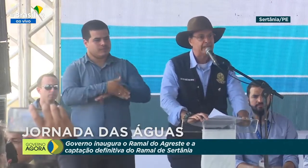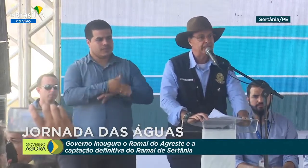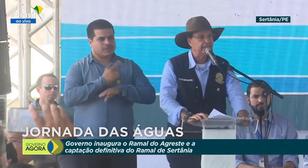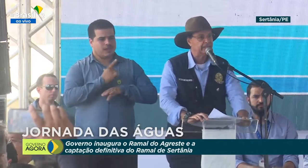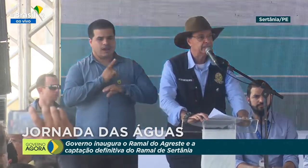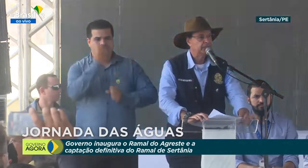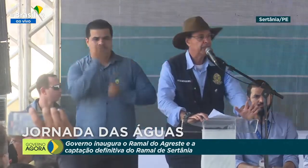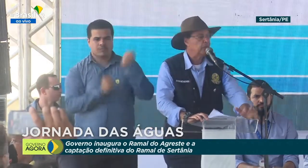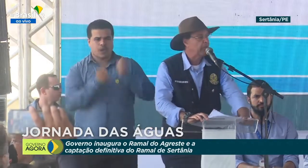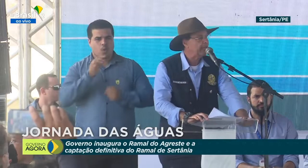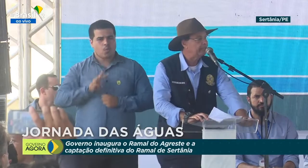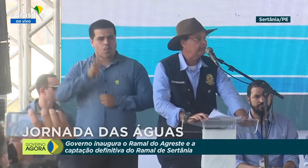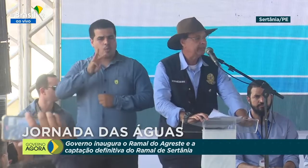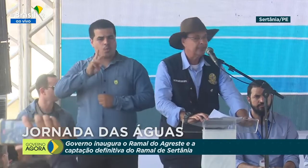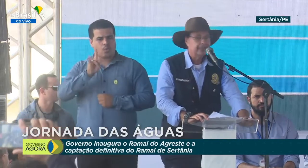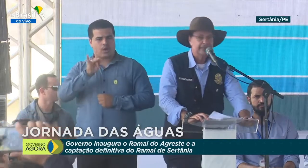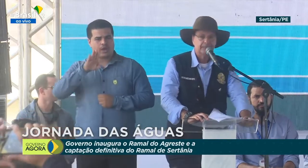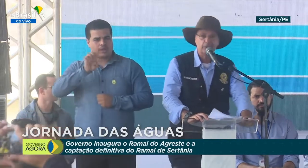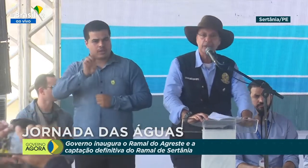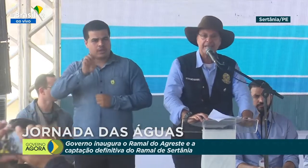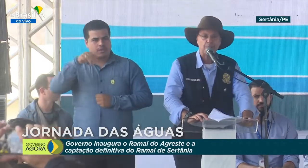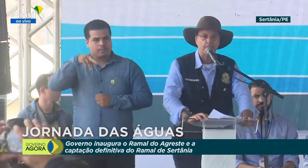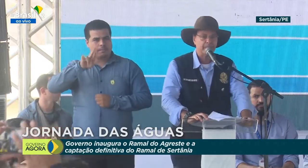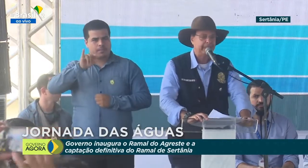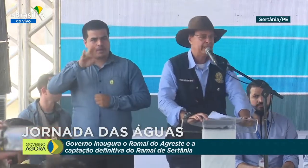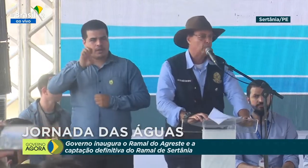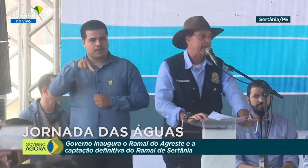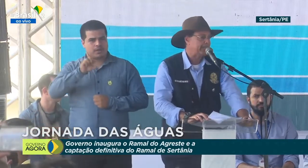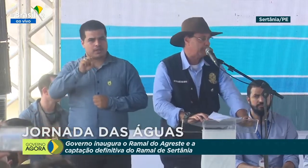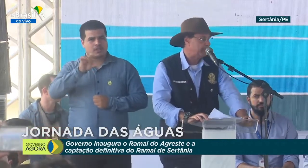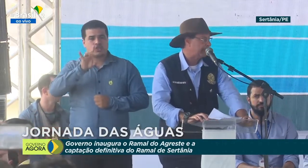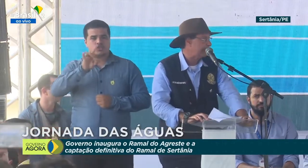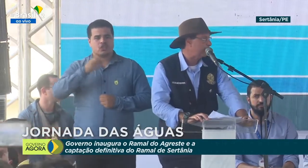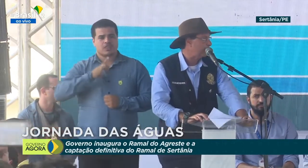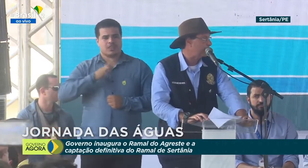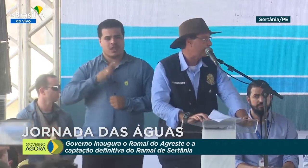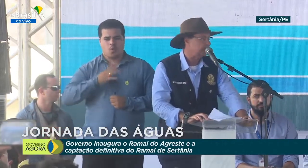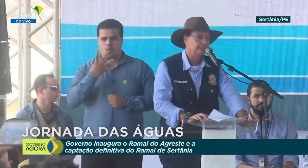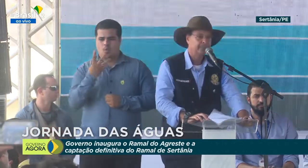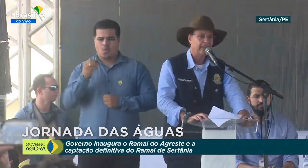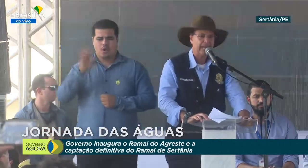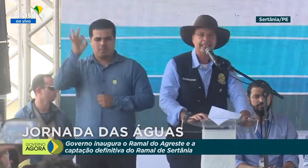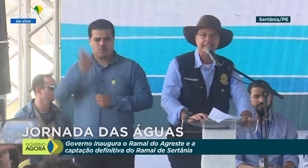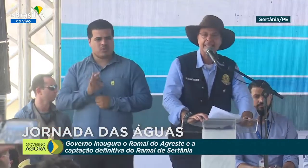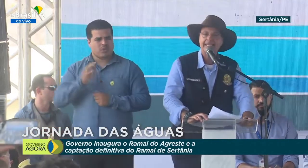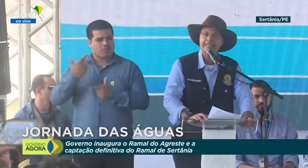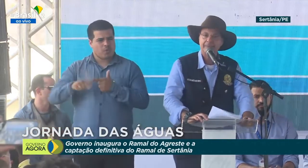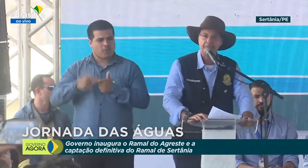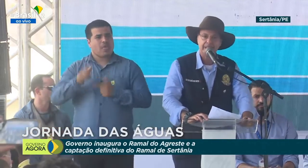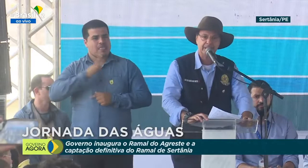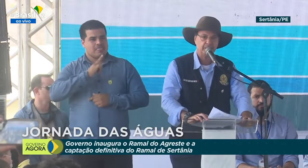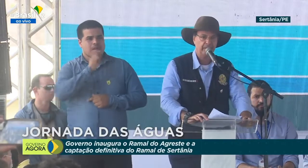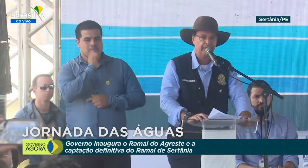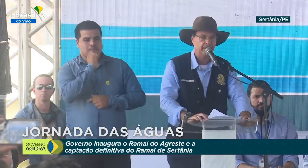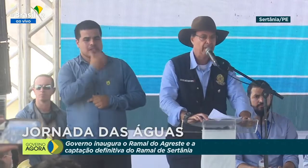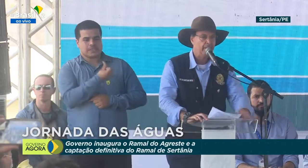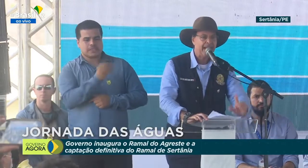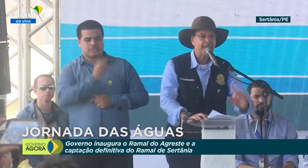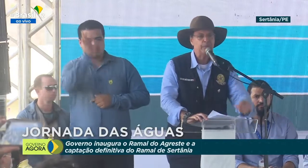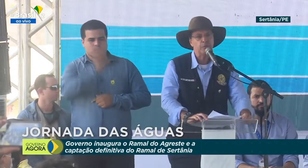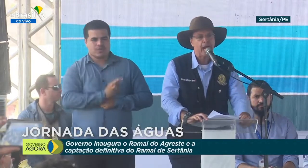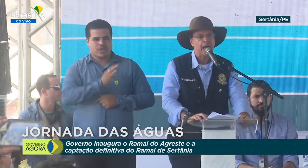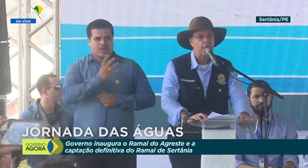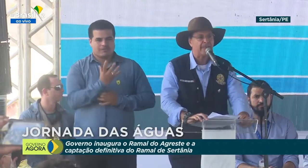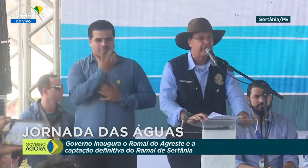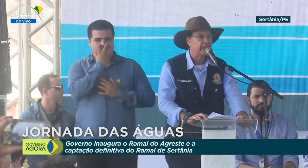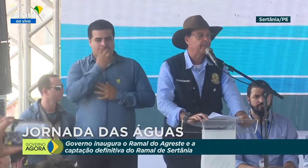White Martins. Chegou lá, só estava comprometido 40% da produção. Ainda tinha 60% disponível.